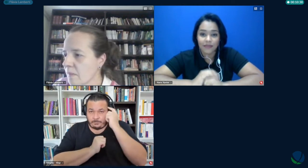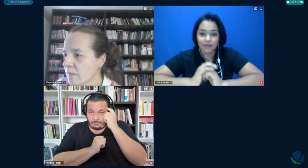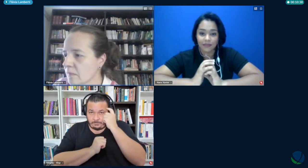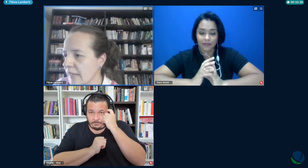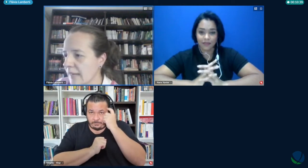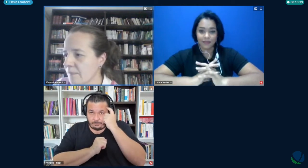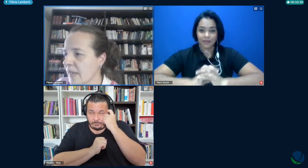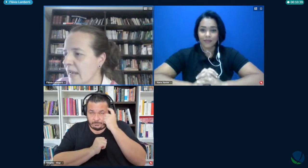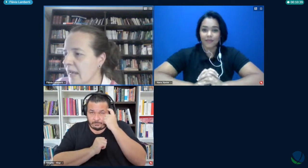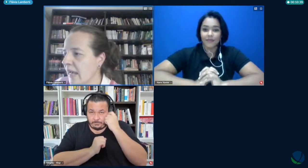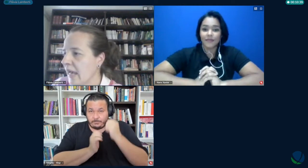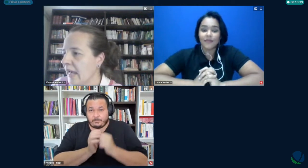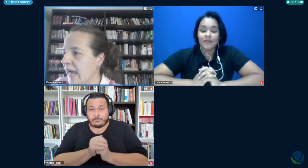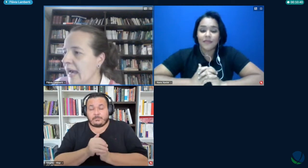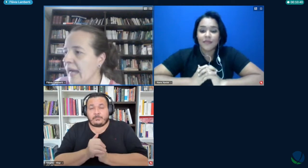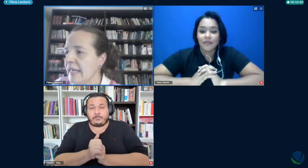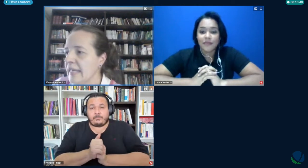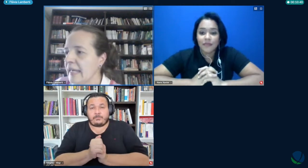Tá.